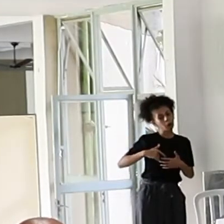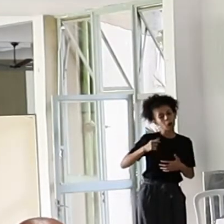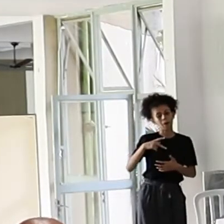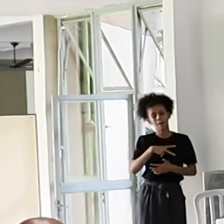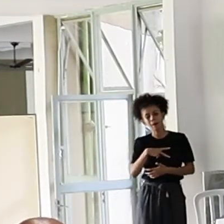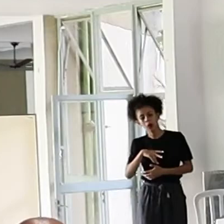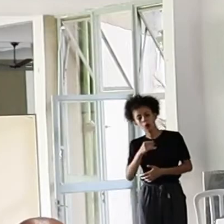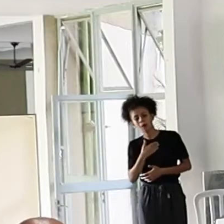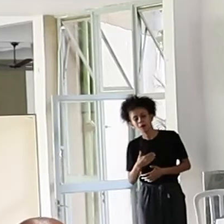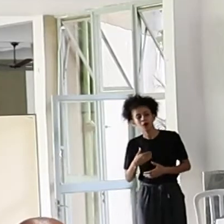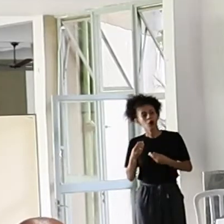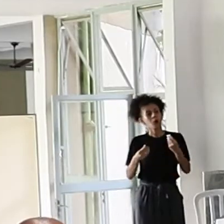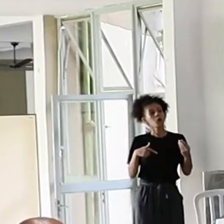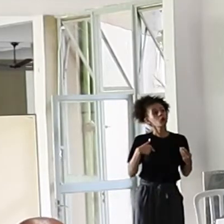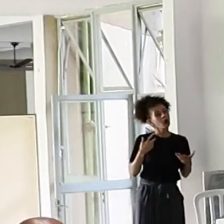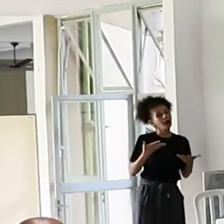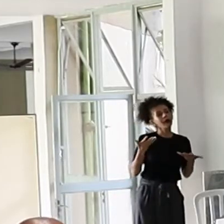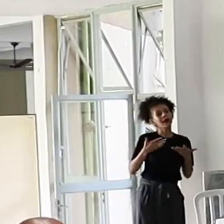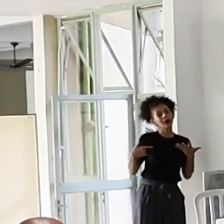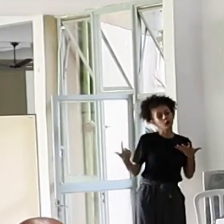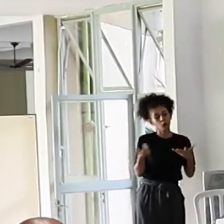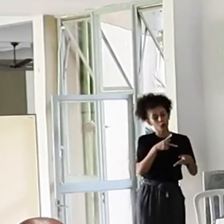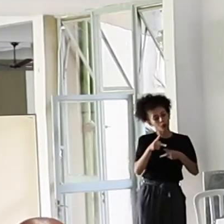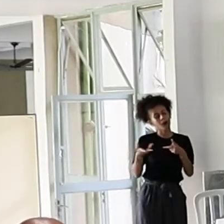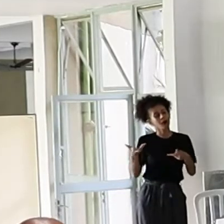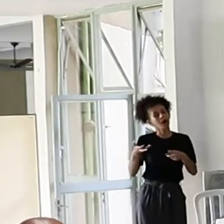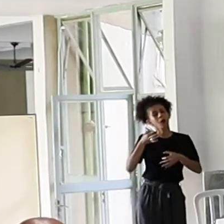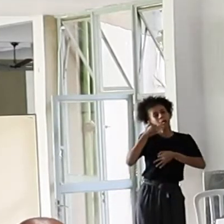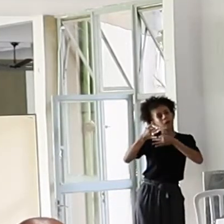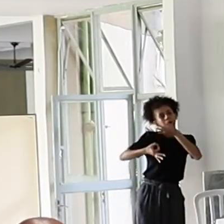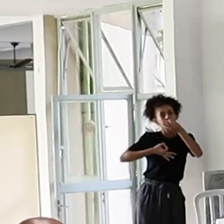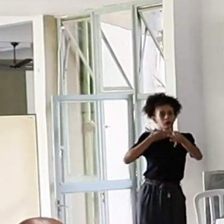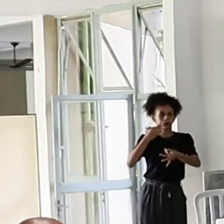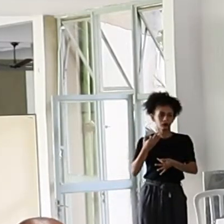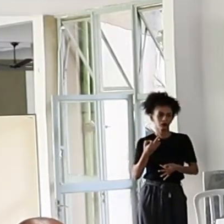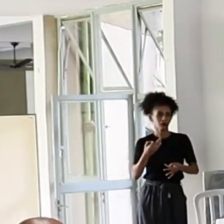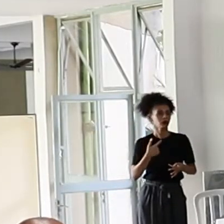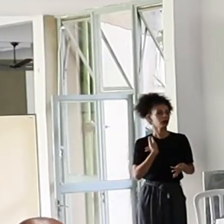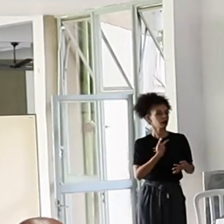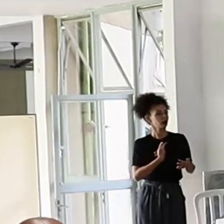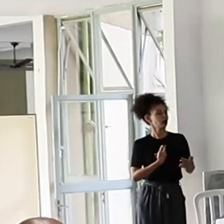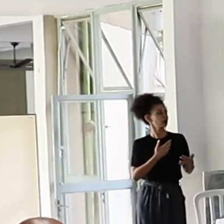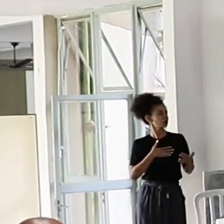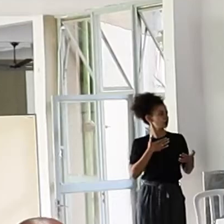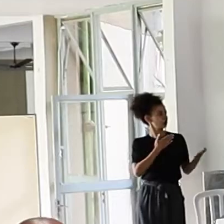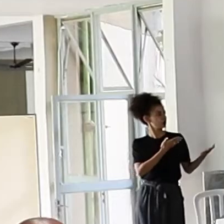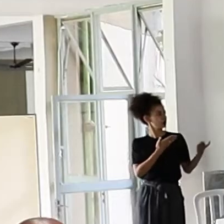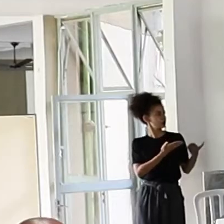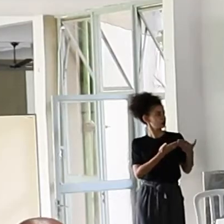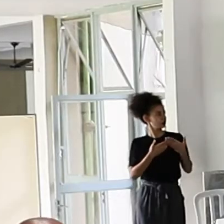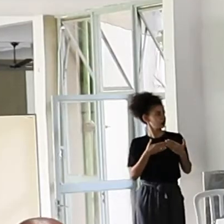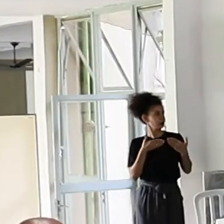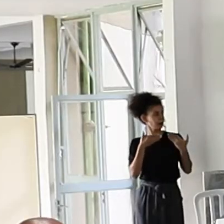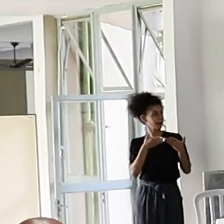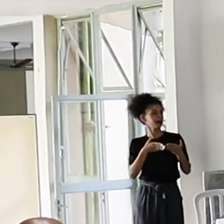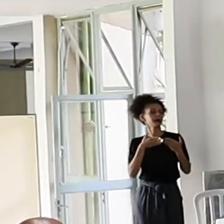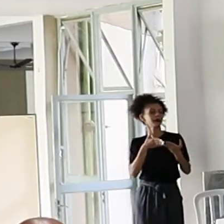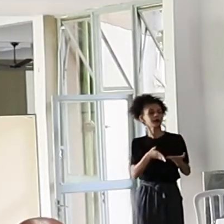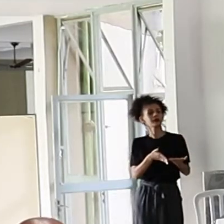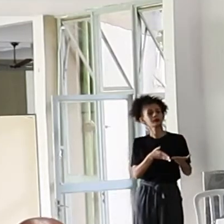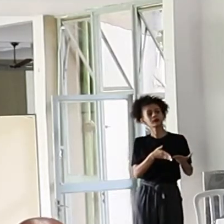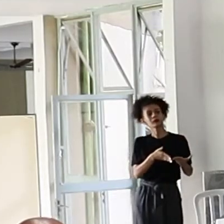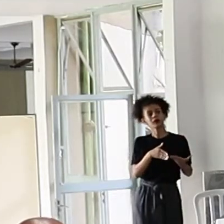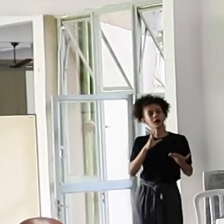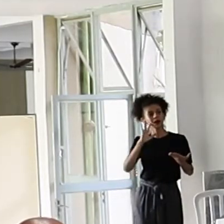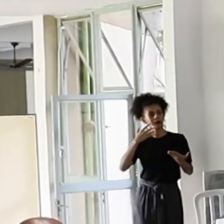público privado você precisa ser público precisa ser privado nós E aí gostaríamos de ser convidados a participar dessa